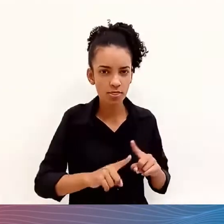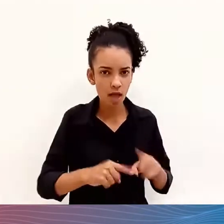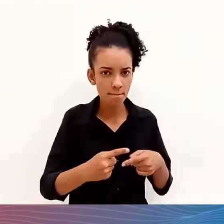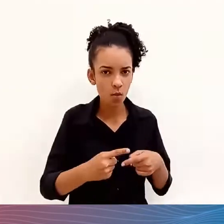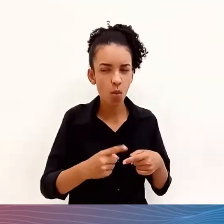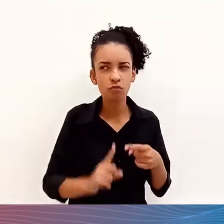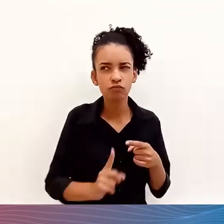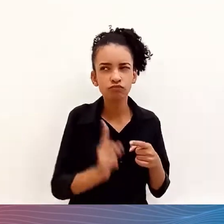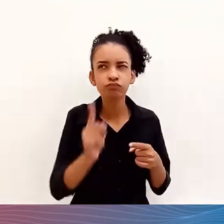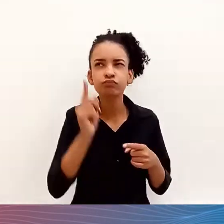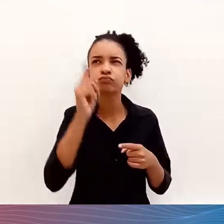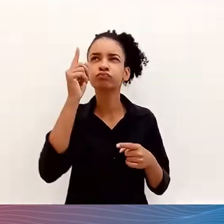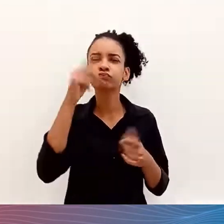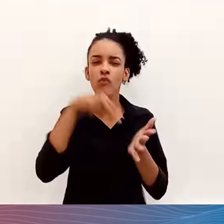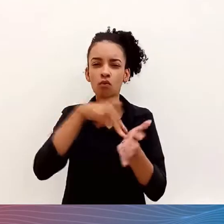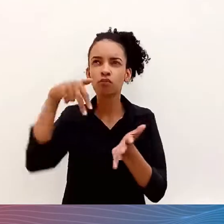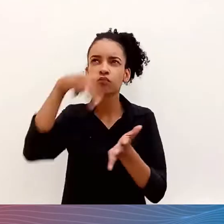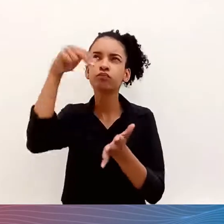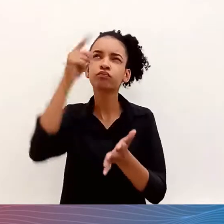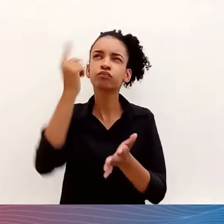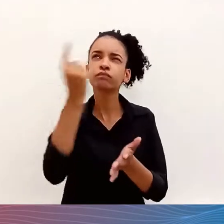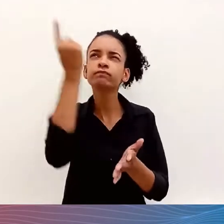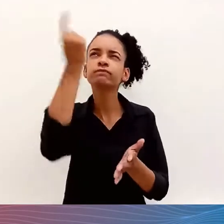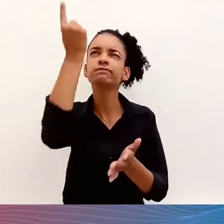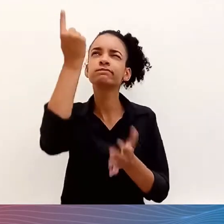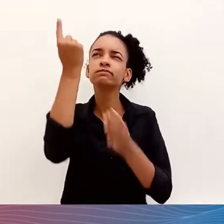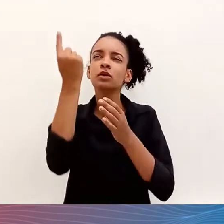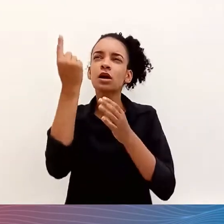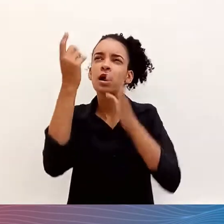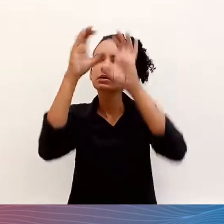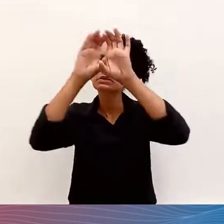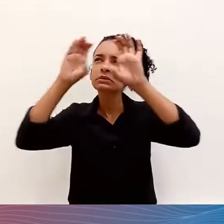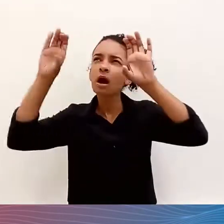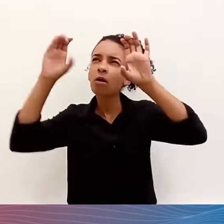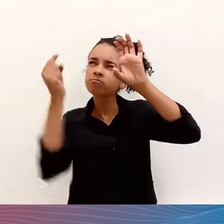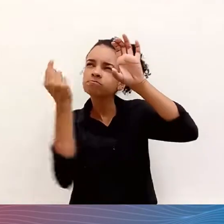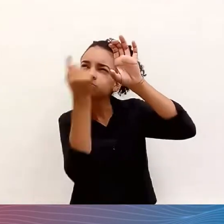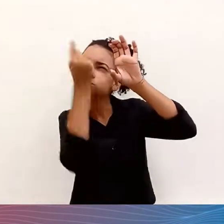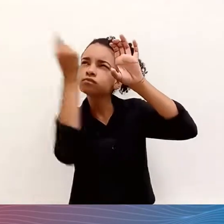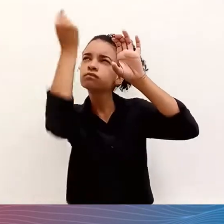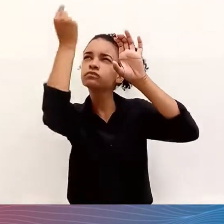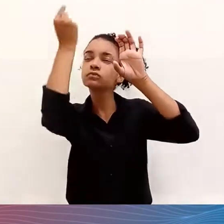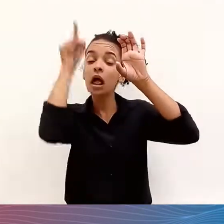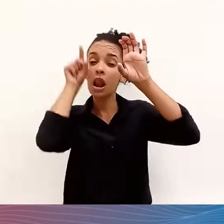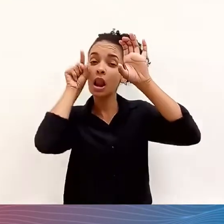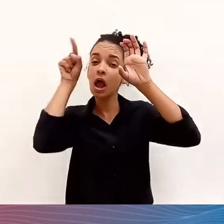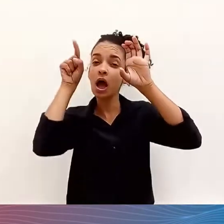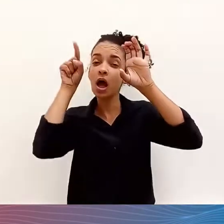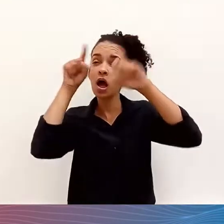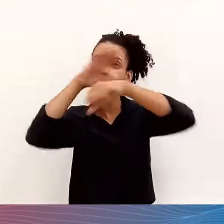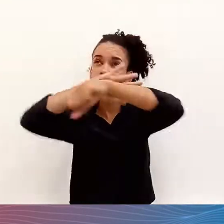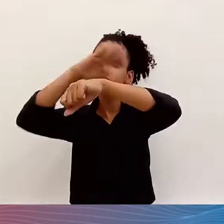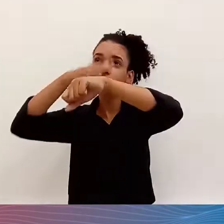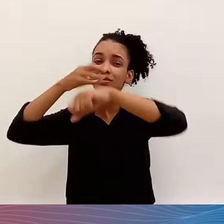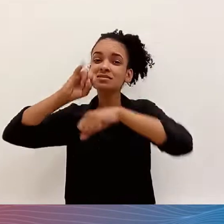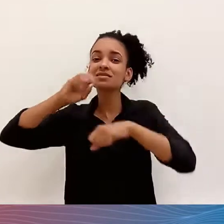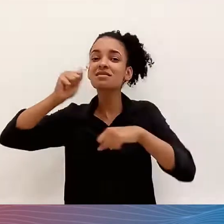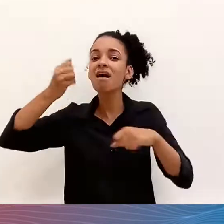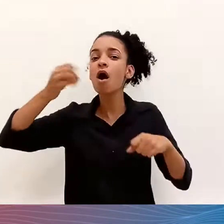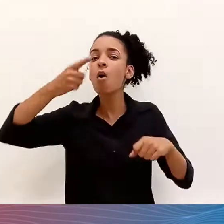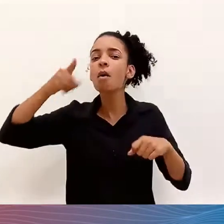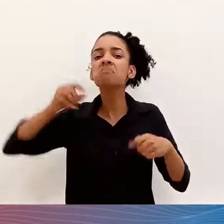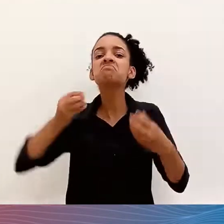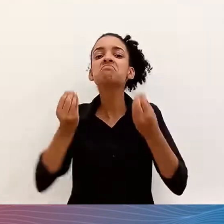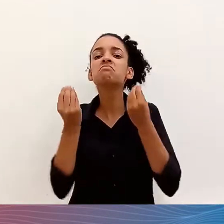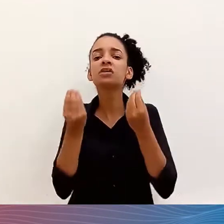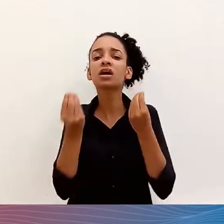o mesmo que subiu acima de todos os céus, lá em Sião. É para quê? Para encher todas